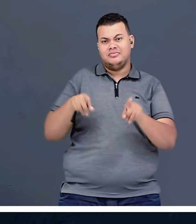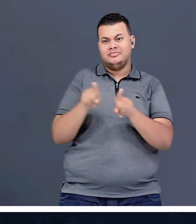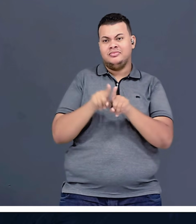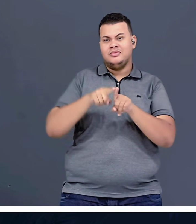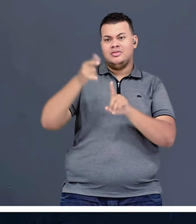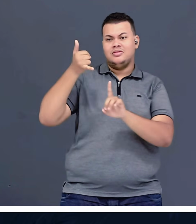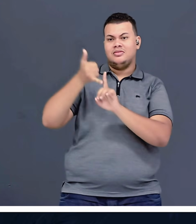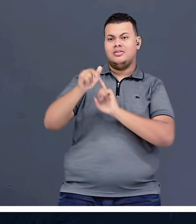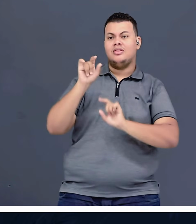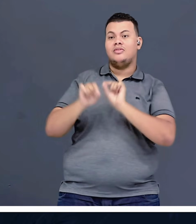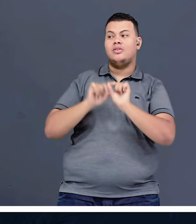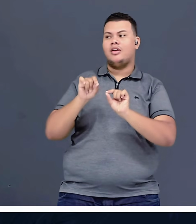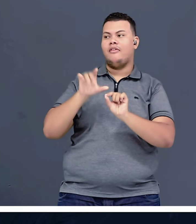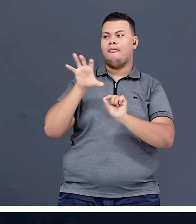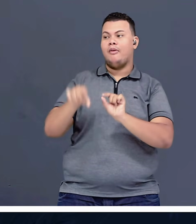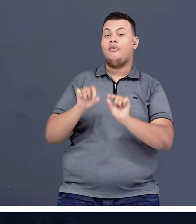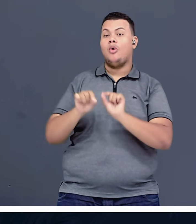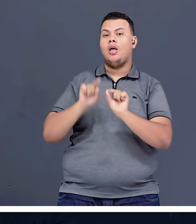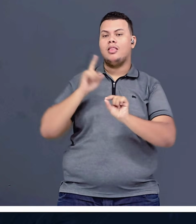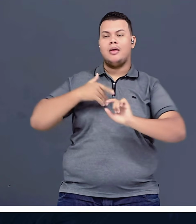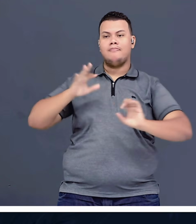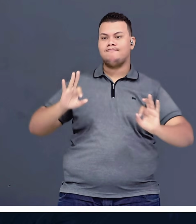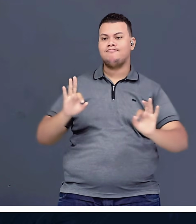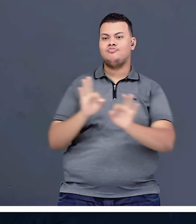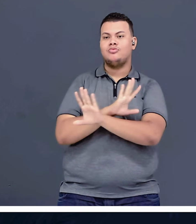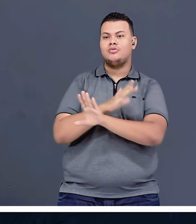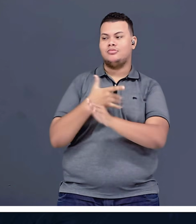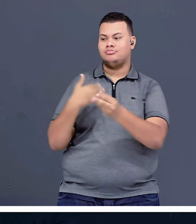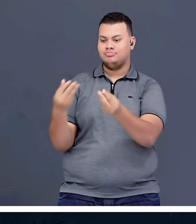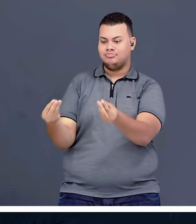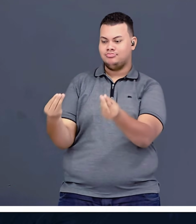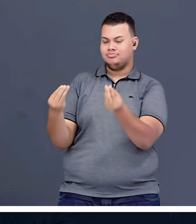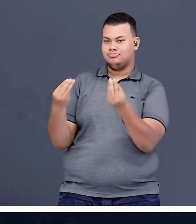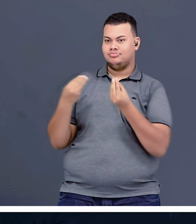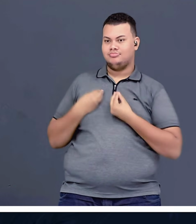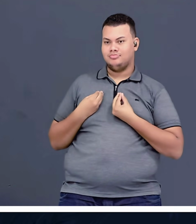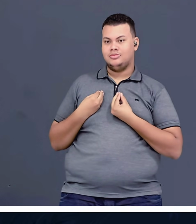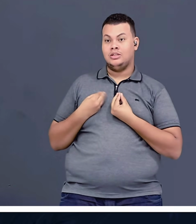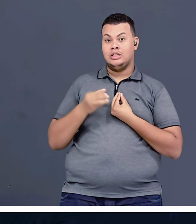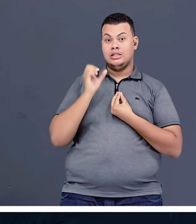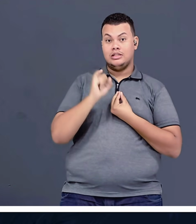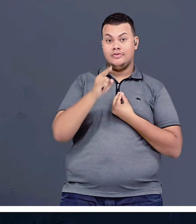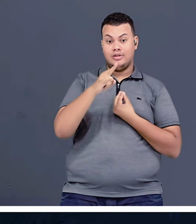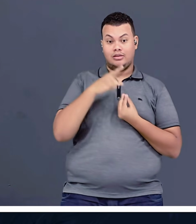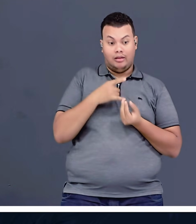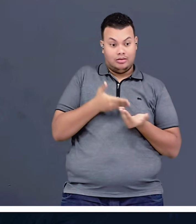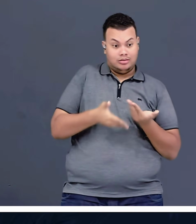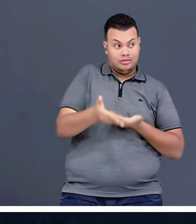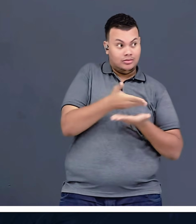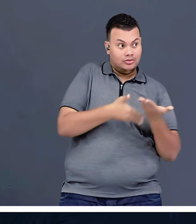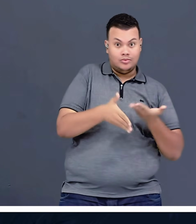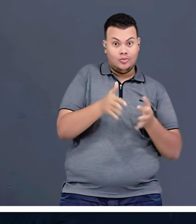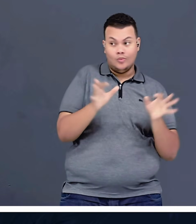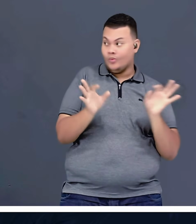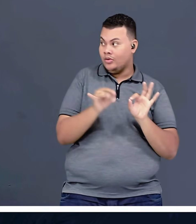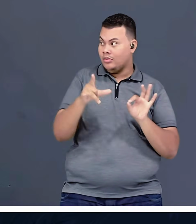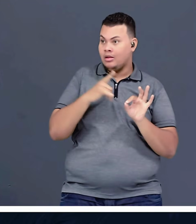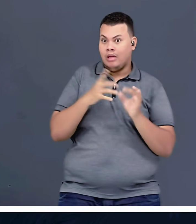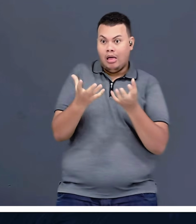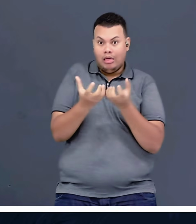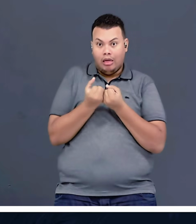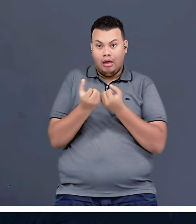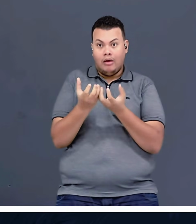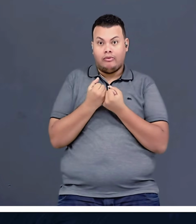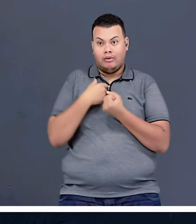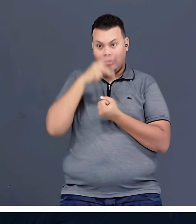suas mãos ficaram como, gente? Prontas para receber. Gente, quem não reparte e deixa a mão assim, ó, não está pronto para